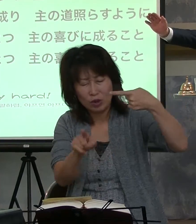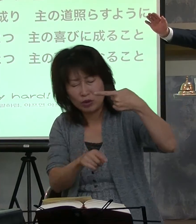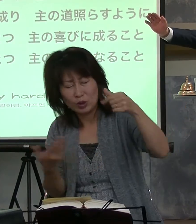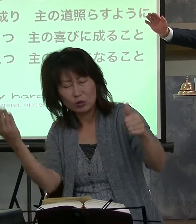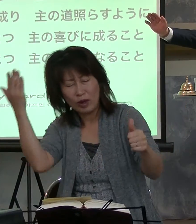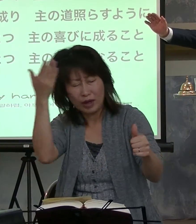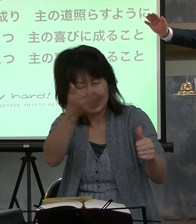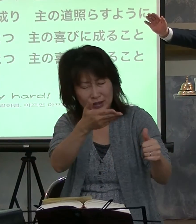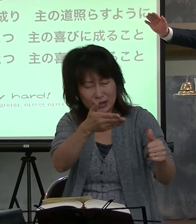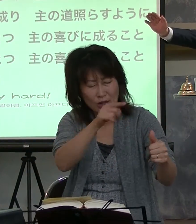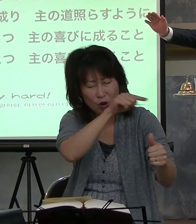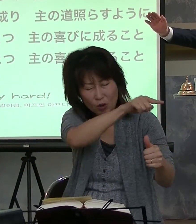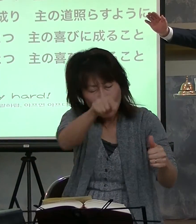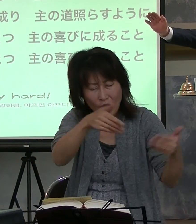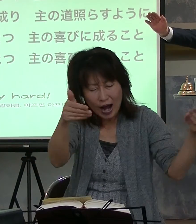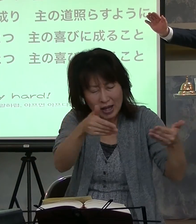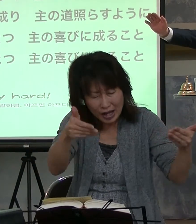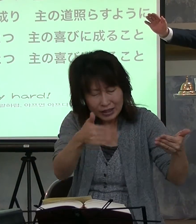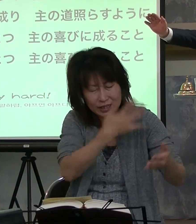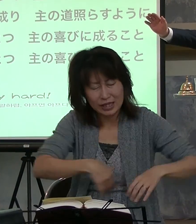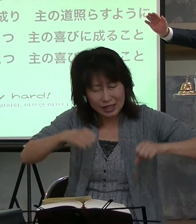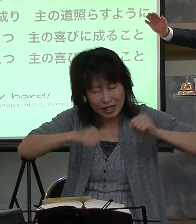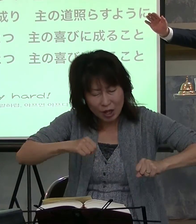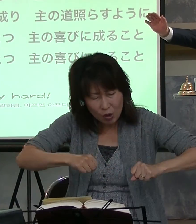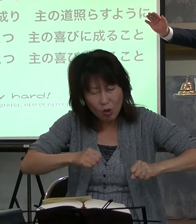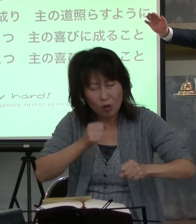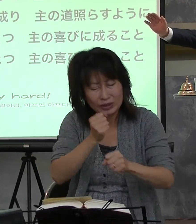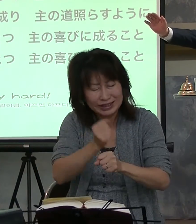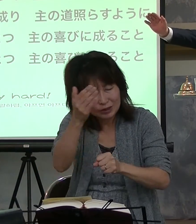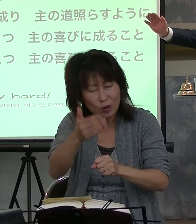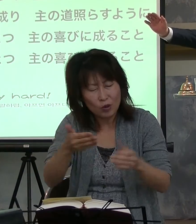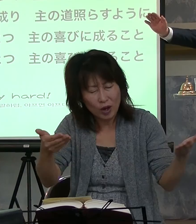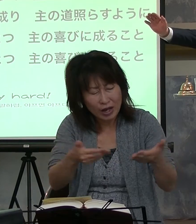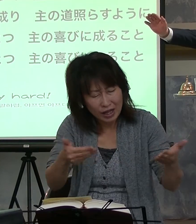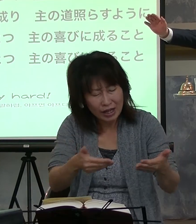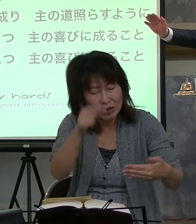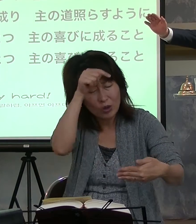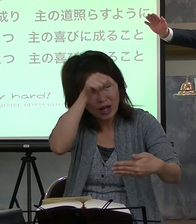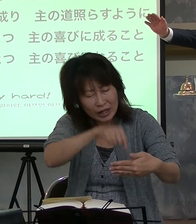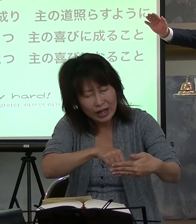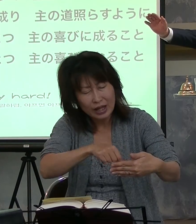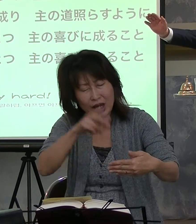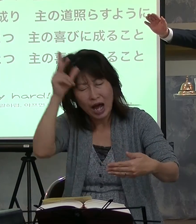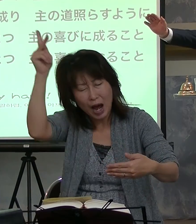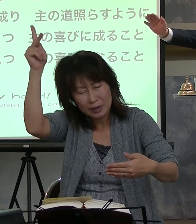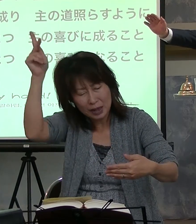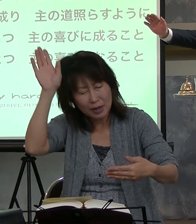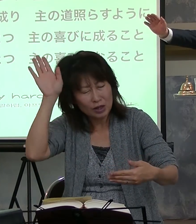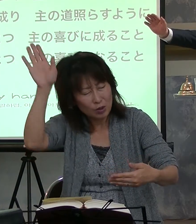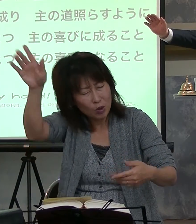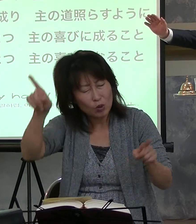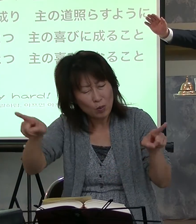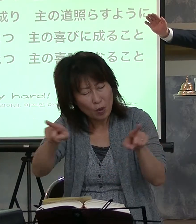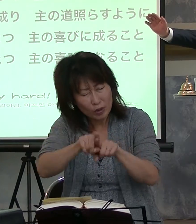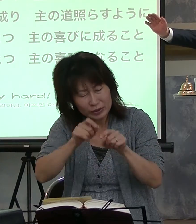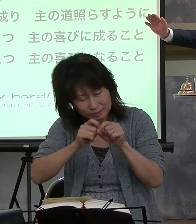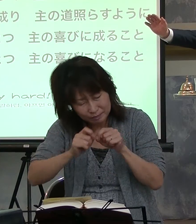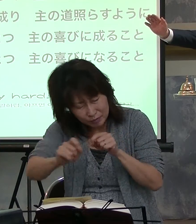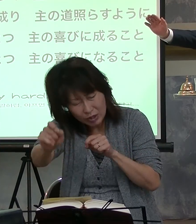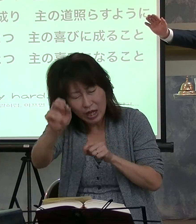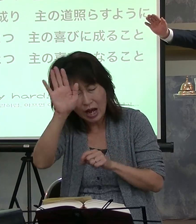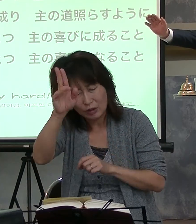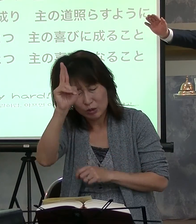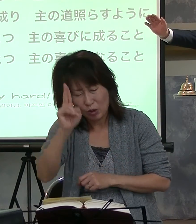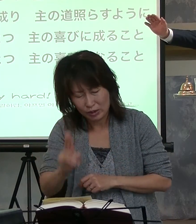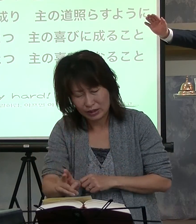き、その原稿、その信仰の技の上に今後もよよあらんことを。アー